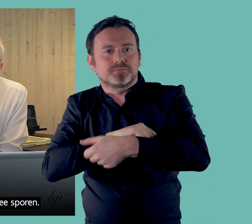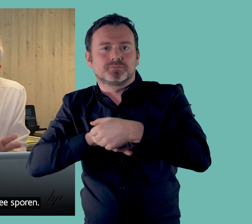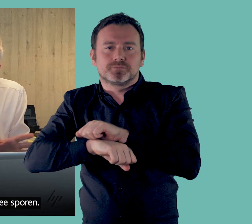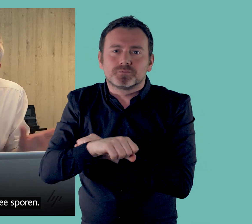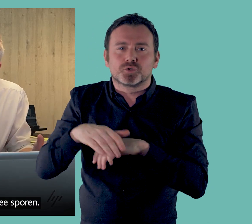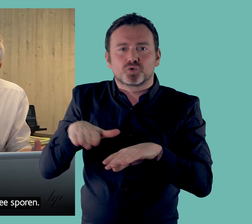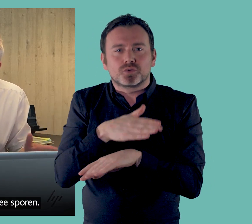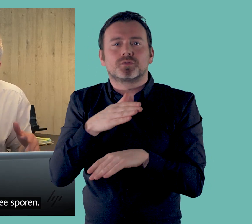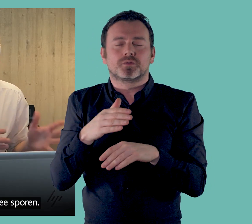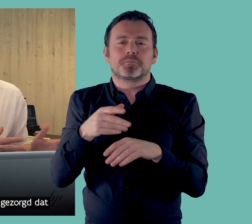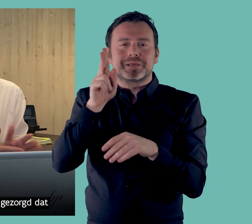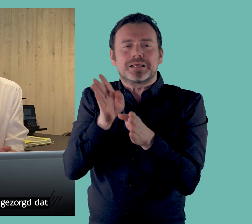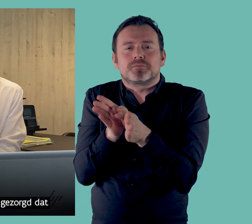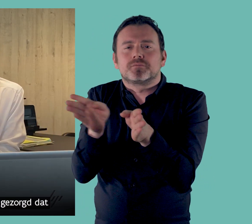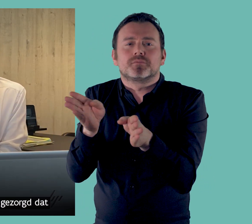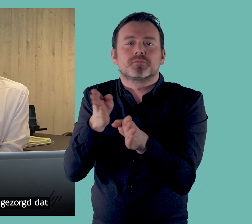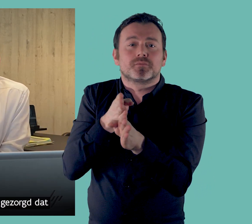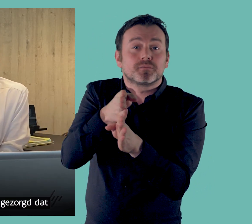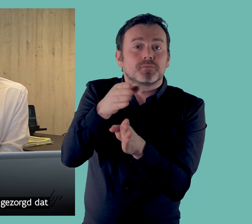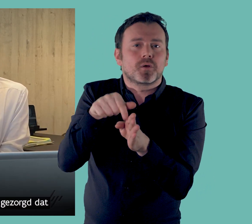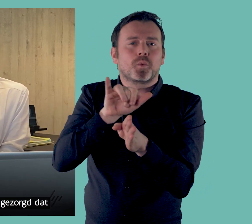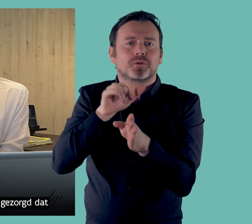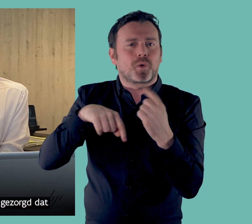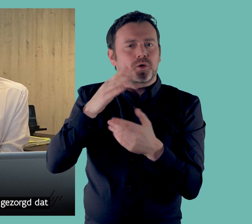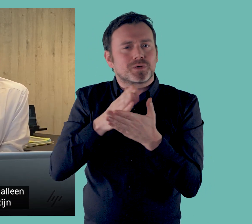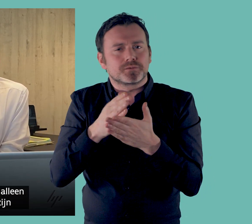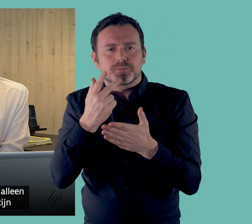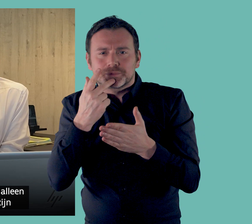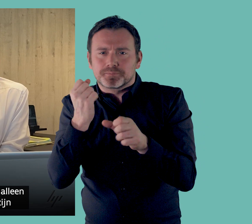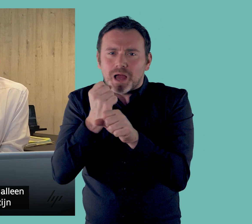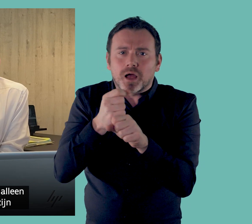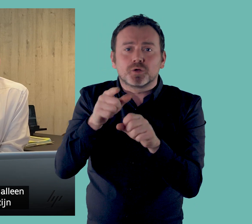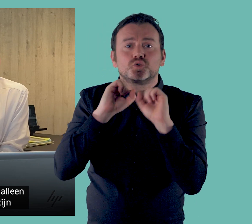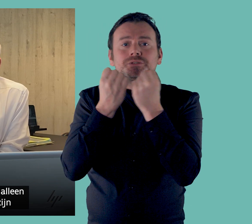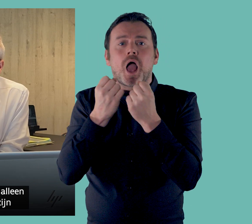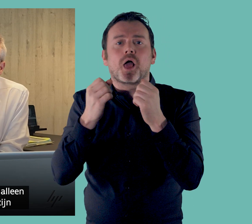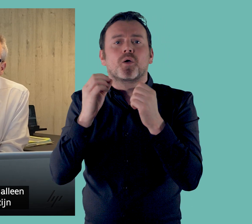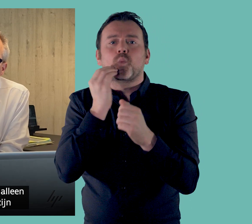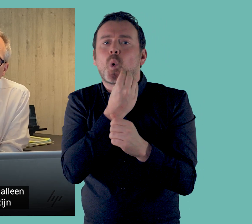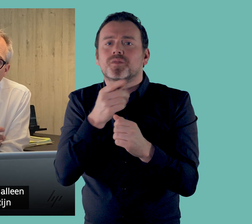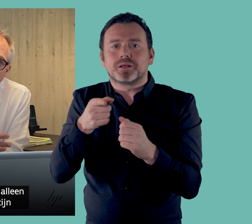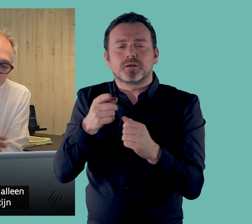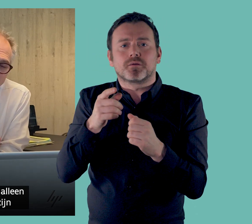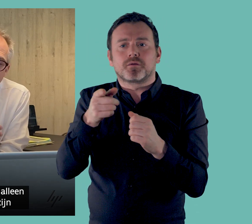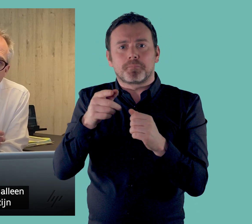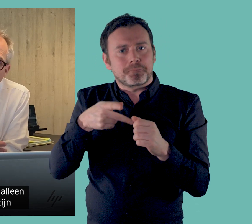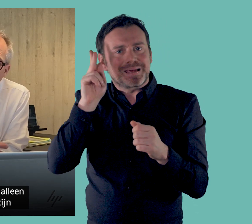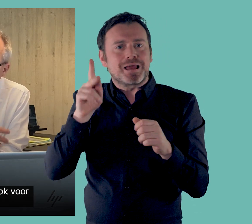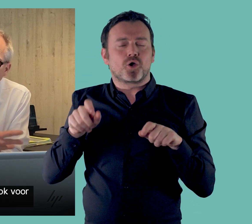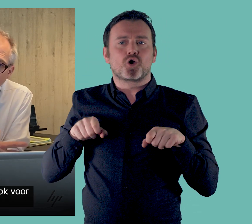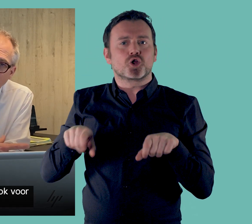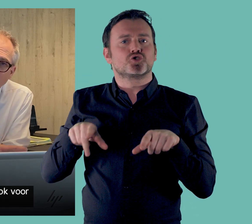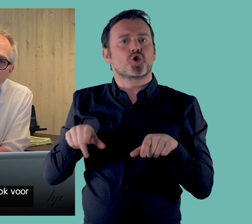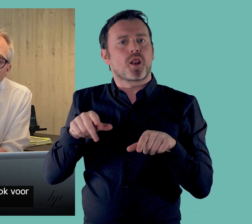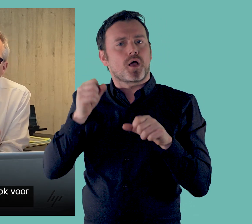Eigenlijk een beetje op twee sporen. Enerzijds hebben we ervoor gezorgd dat sociale woningen niet alleen rolstoelvriendelijk zijn